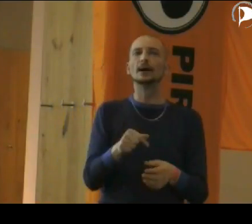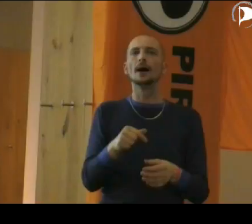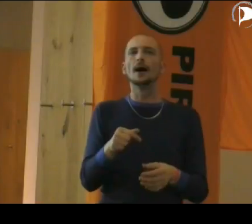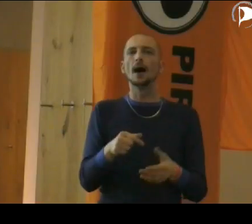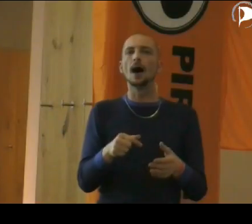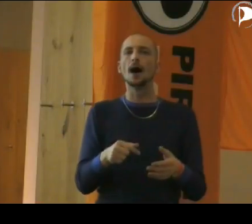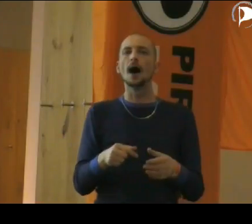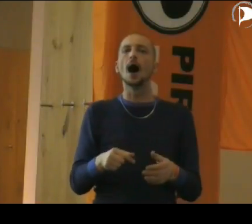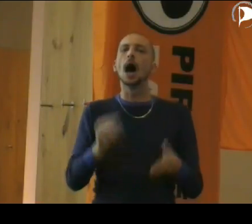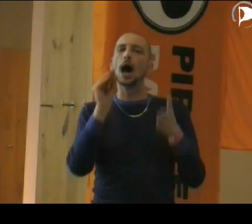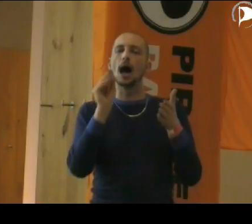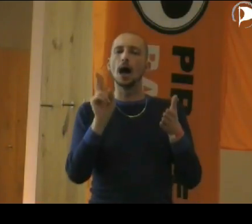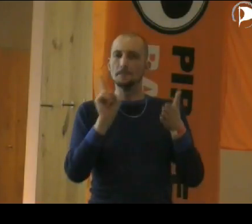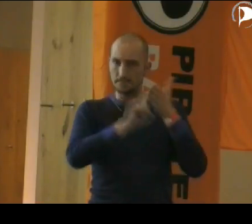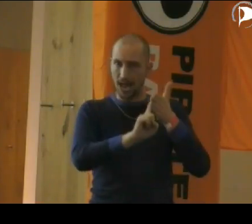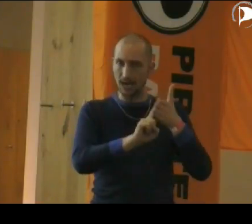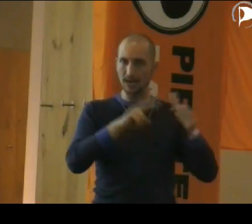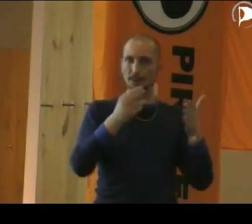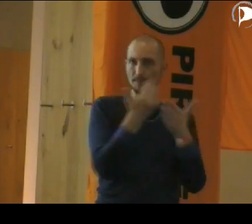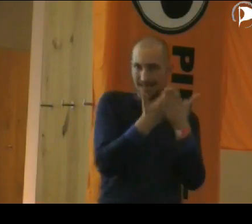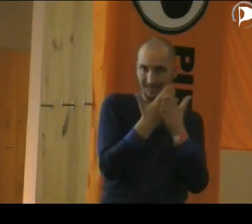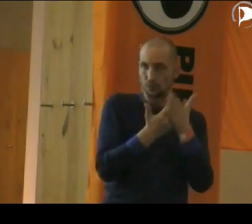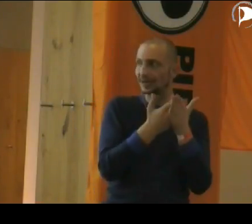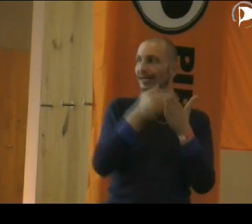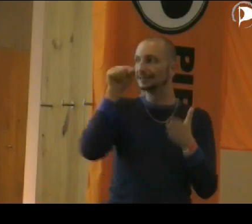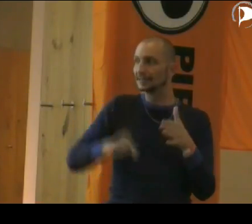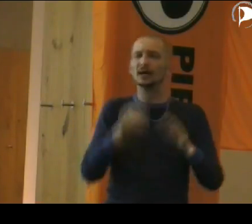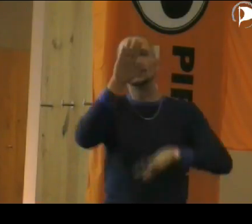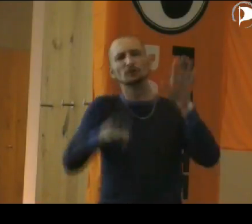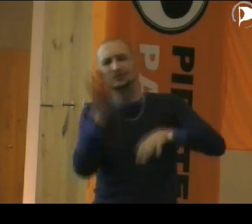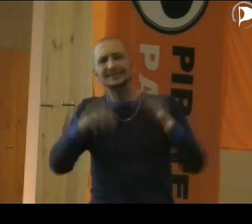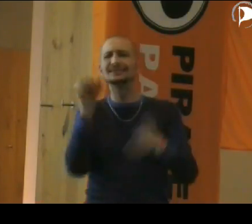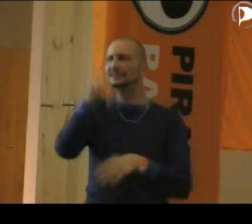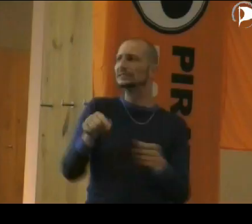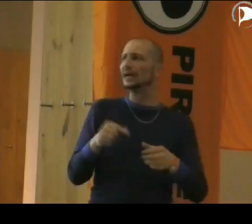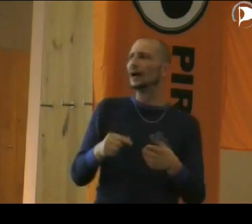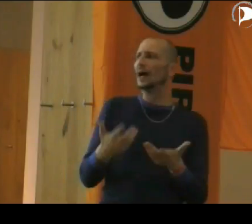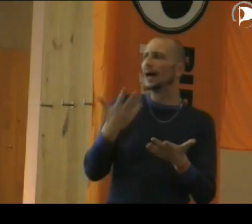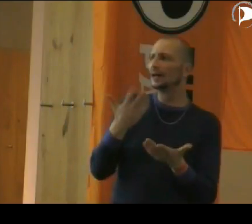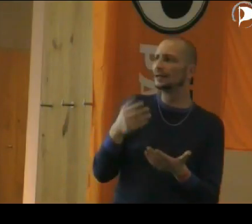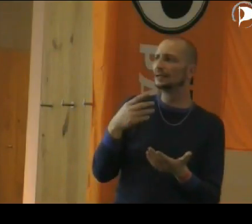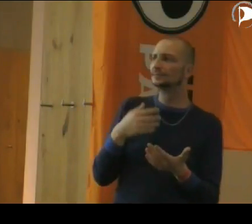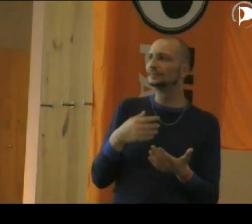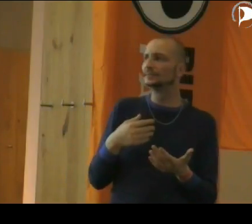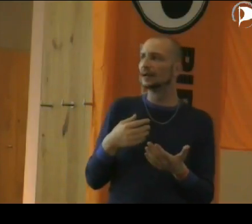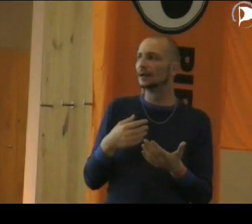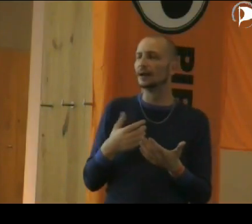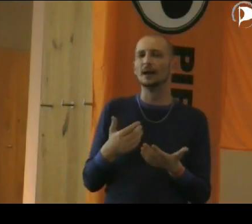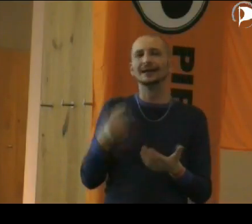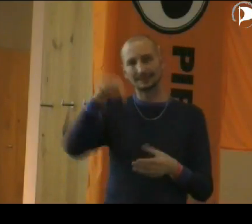macht somit das ist ja ja ich weiß ganz individuell und liebe sind und versionen lassen